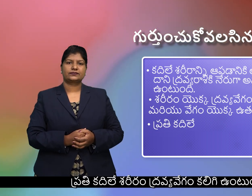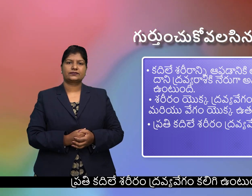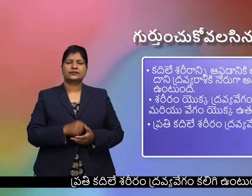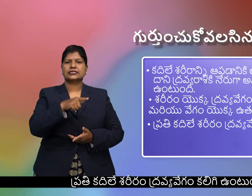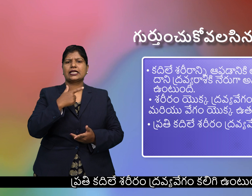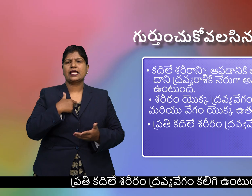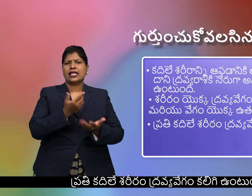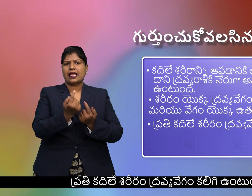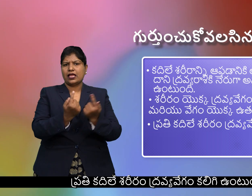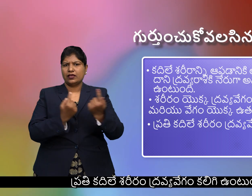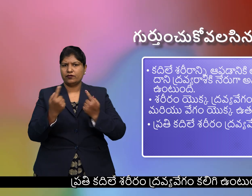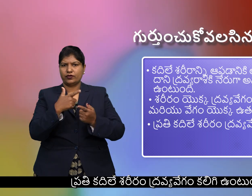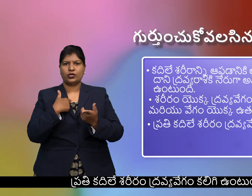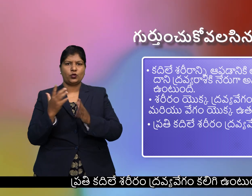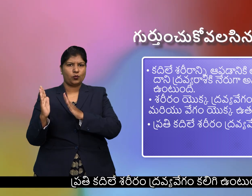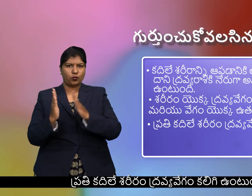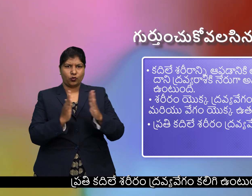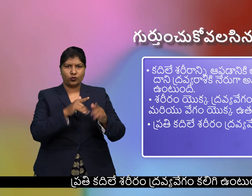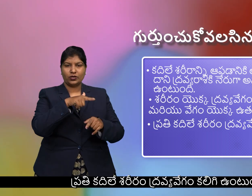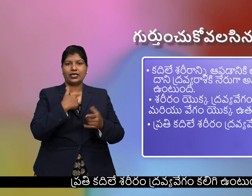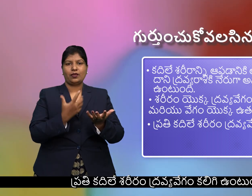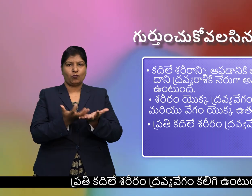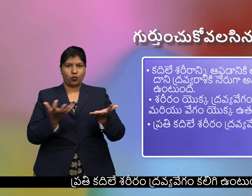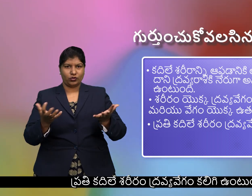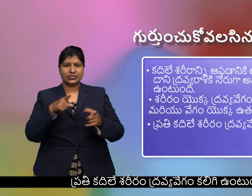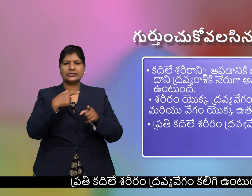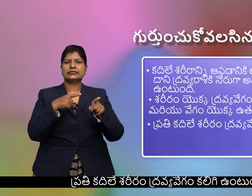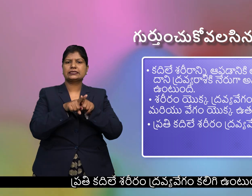ప్రతి కదిలే శరీరం ద్రవ్యవేగం కలిగి ఉంటుంది.